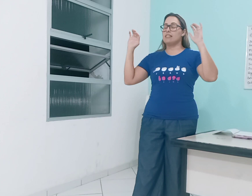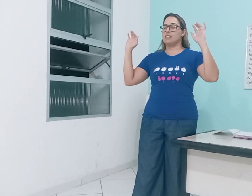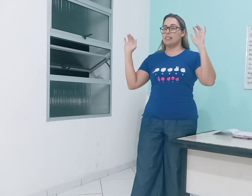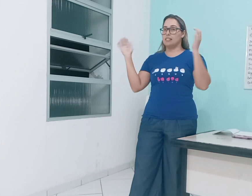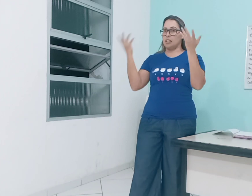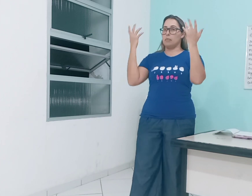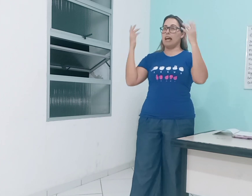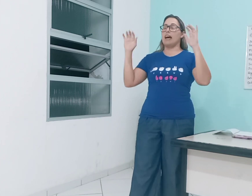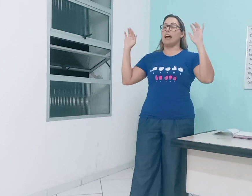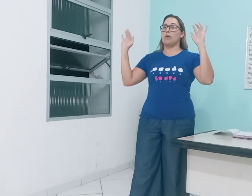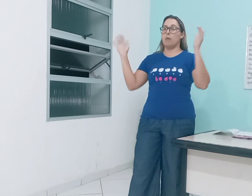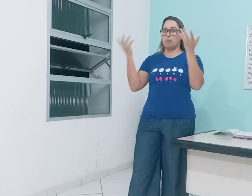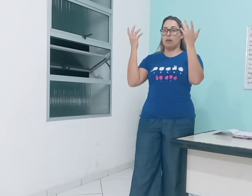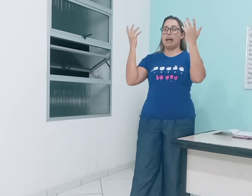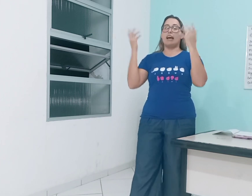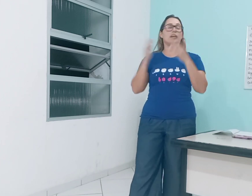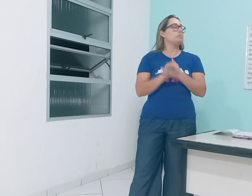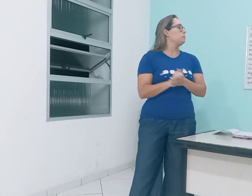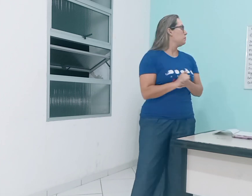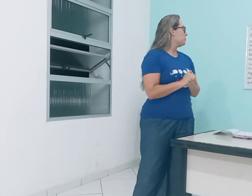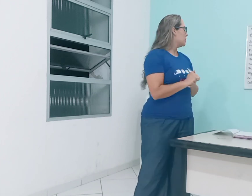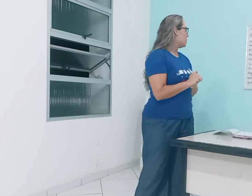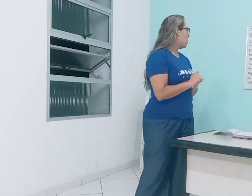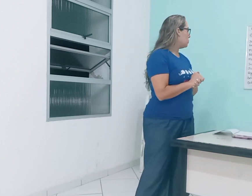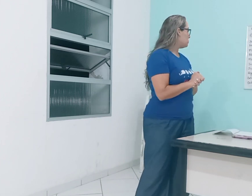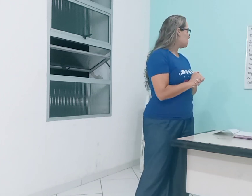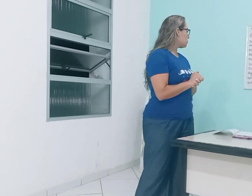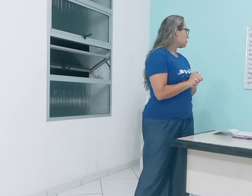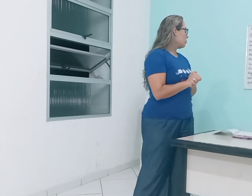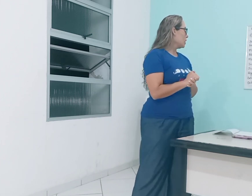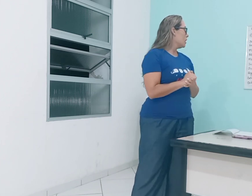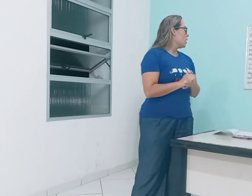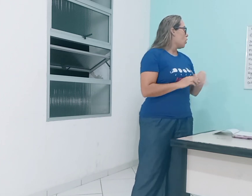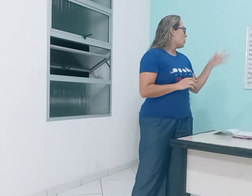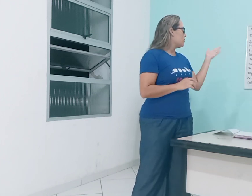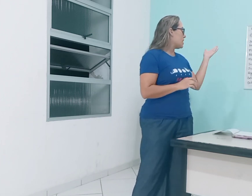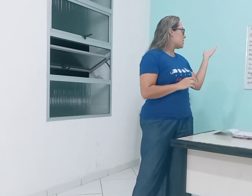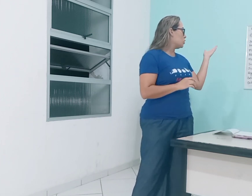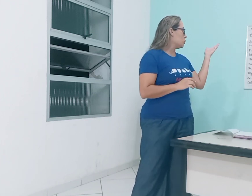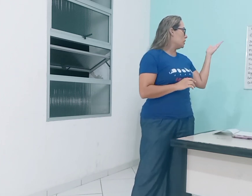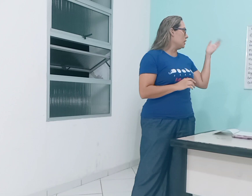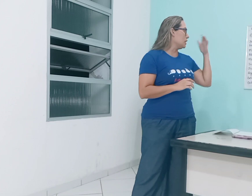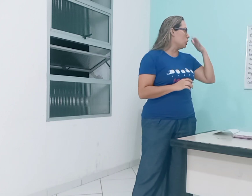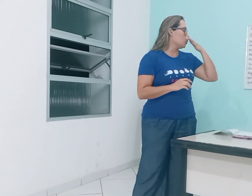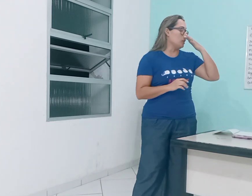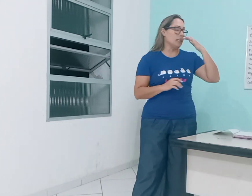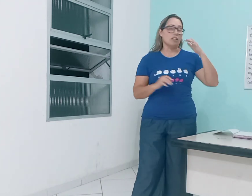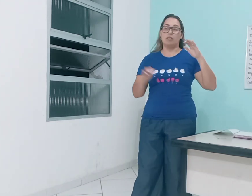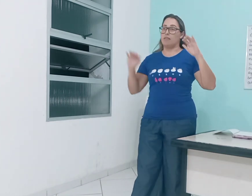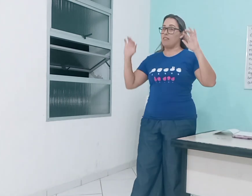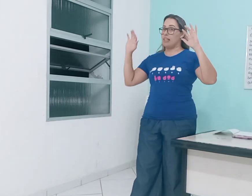Festa, celebrar, comemorar, tá bom? Festa junina e junina, você vai